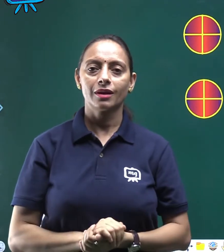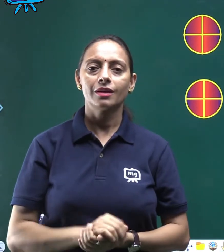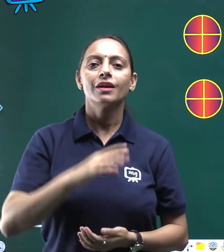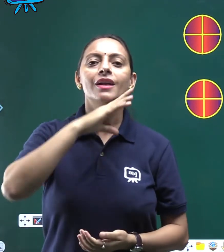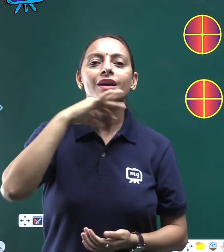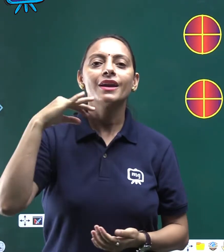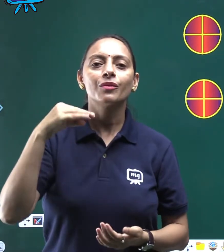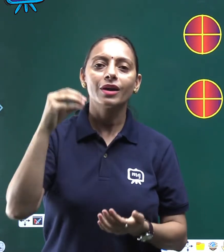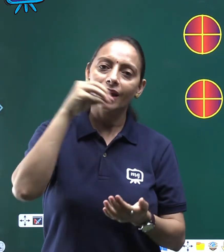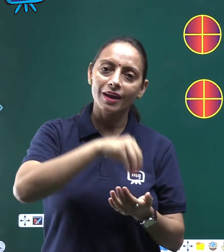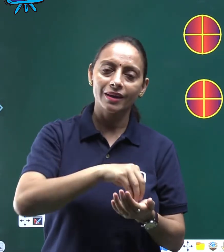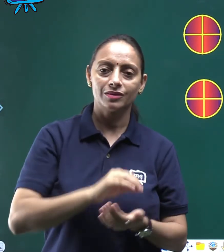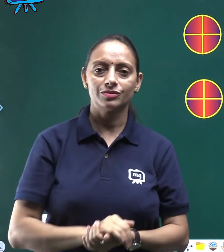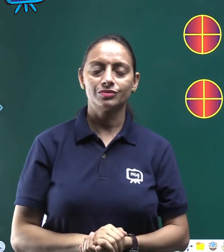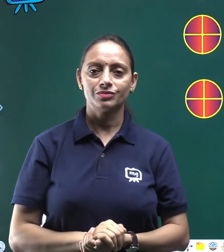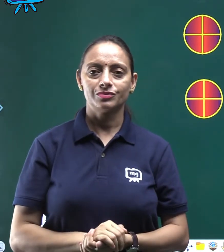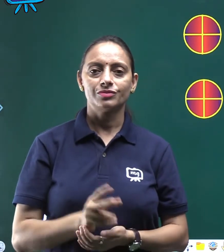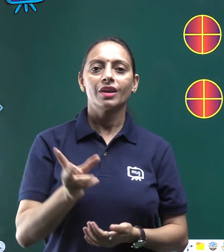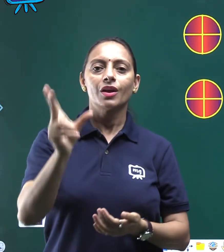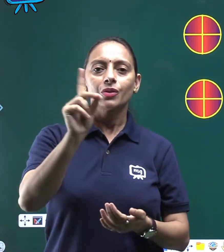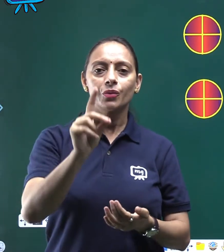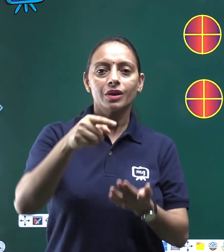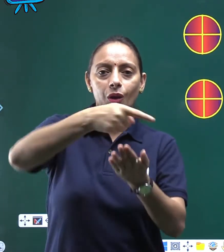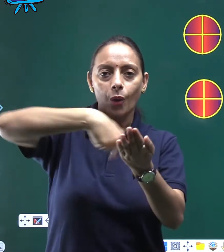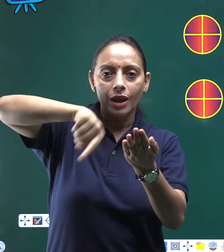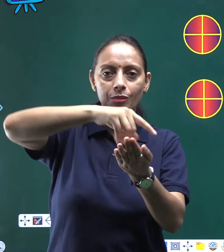रंग भरा हुआ है, दूसरे गोले में